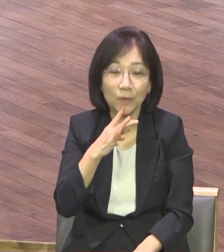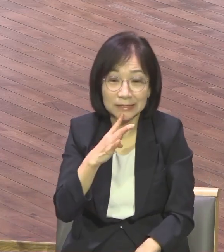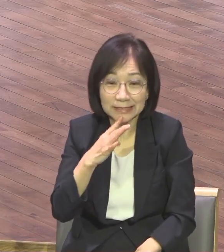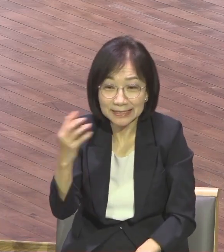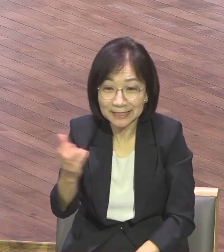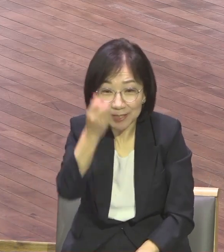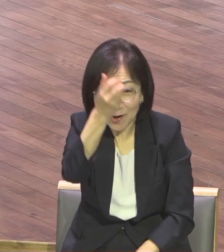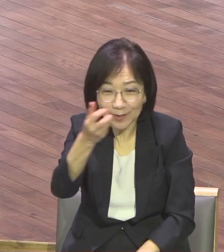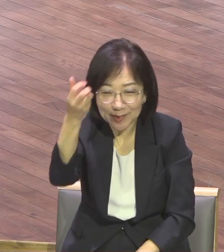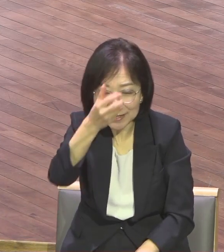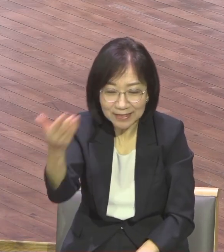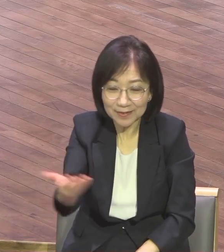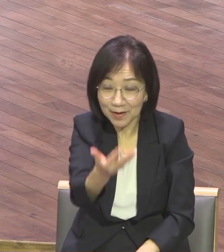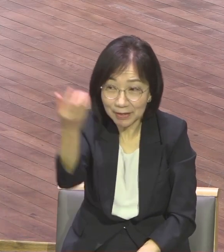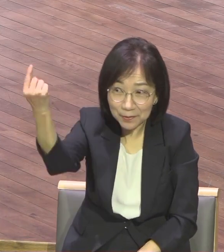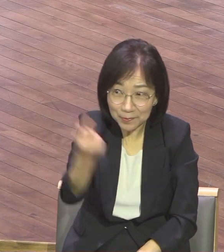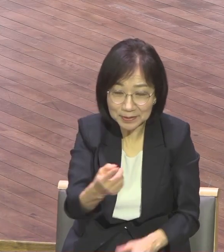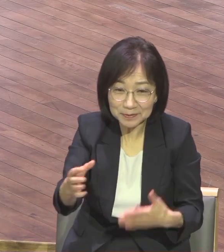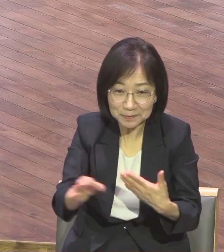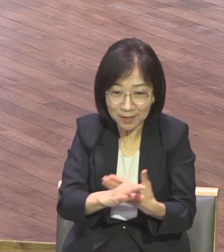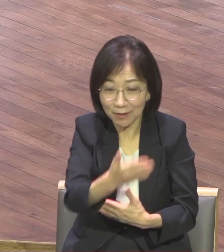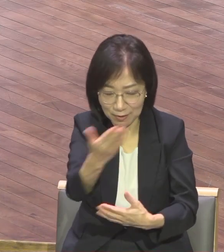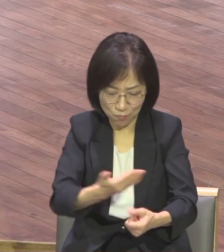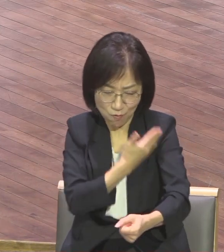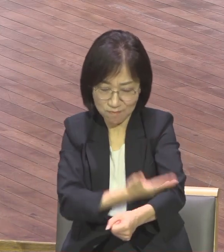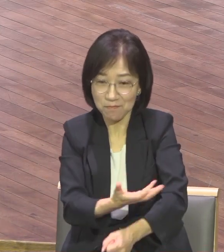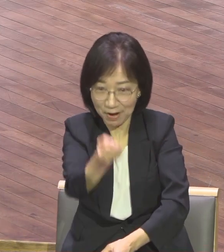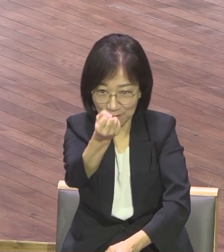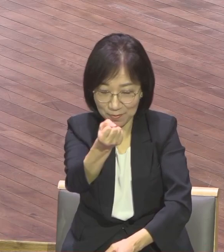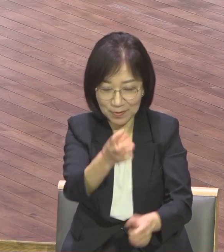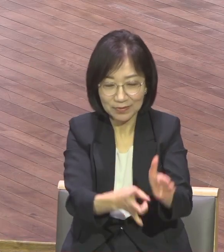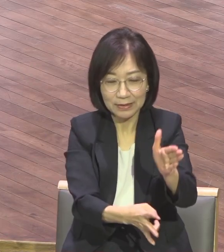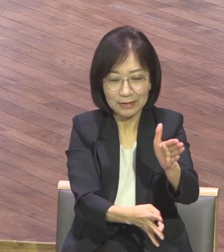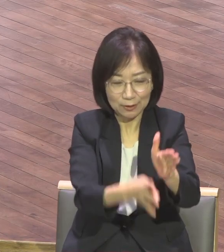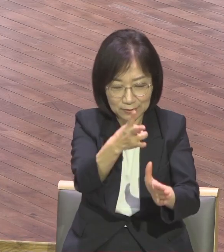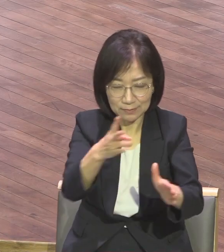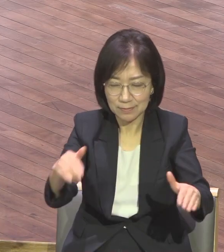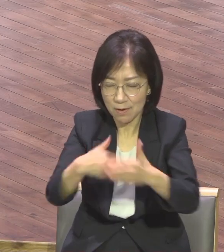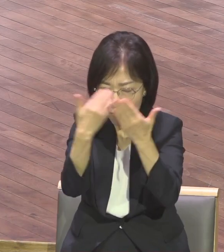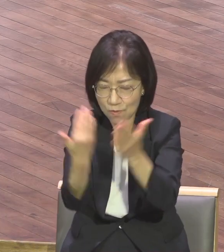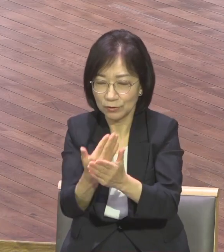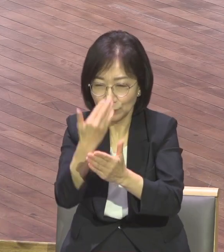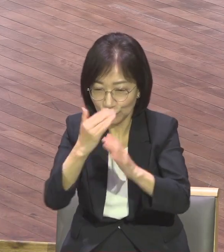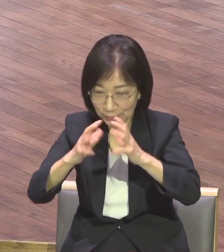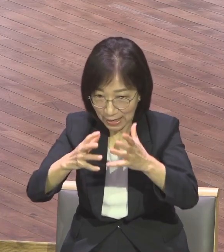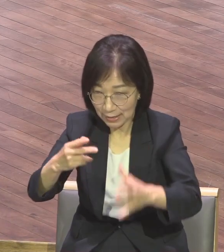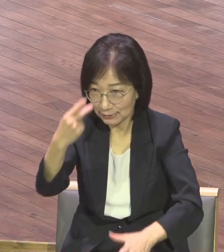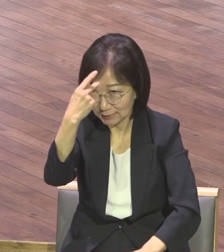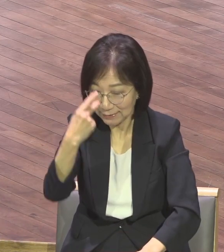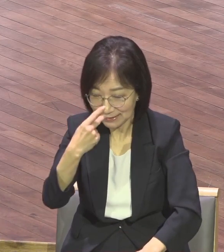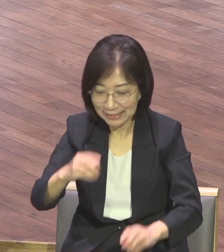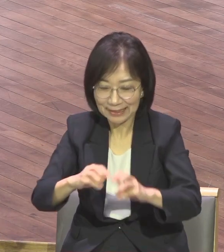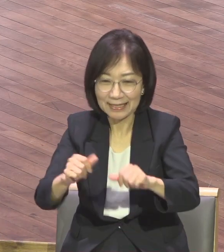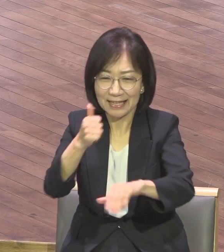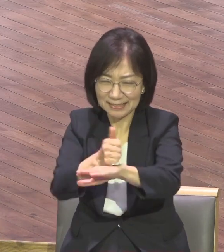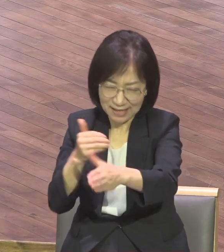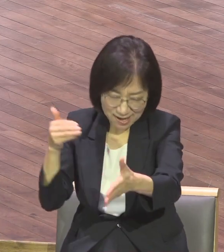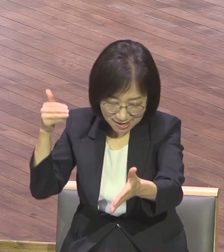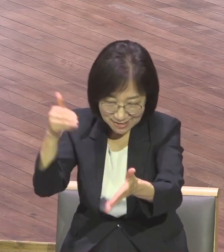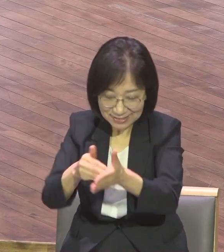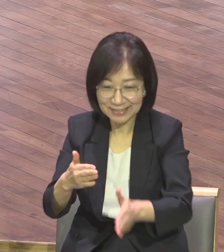오직 성령이 내게 임하시니 너희가 권능을 받고 예루살렘과 온 유대와